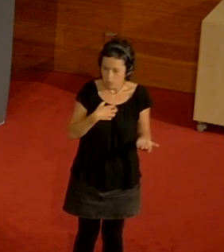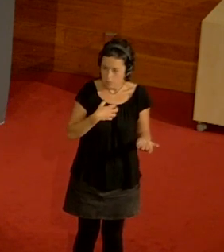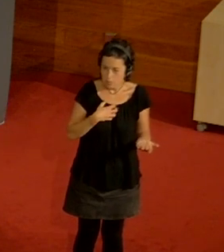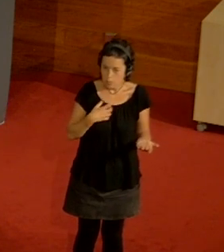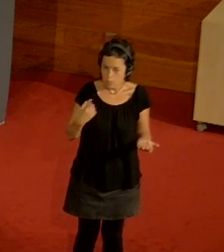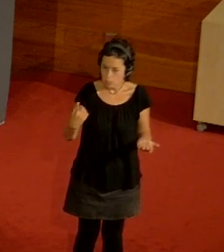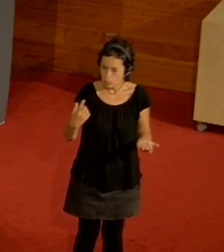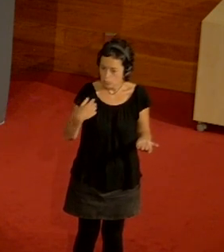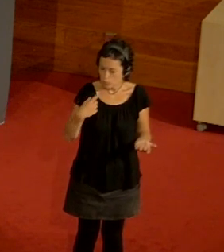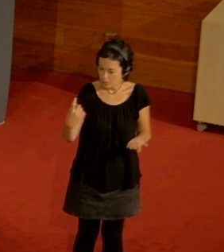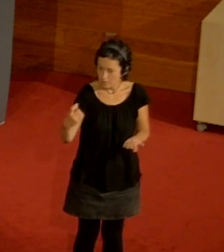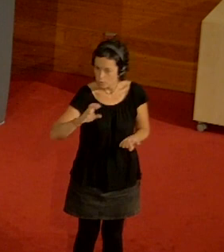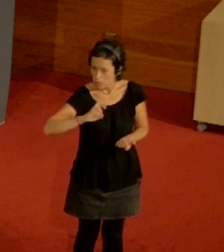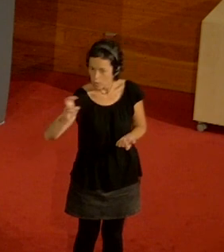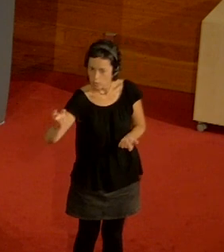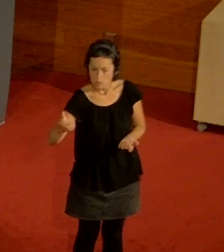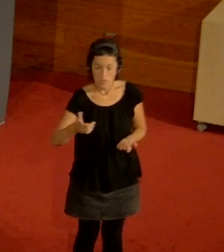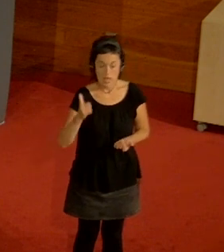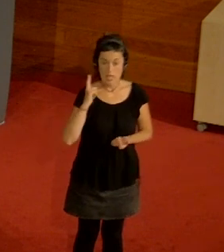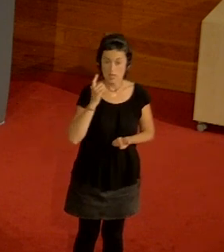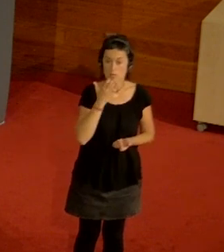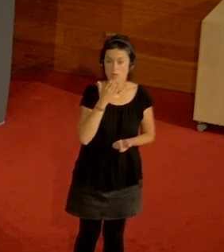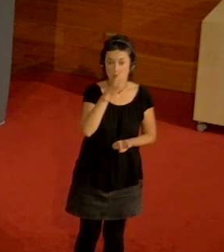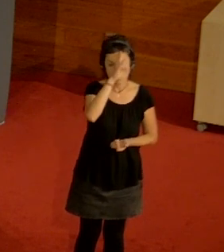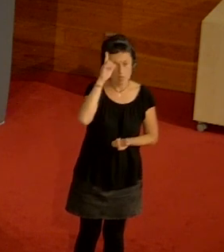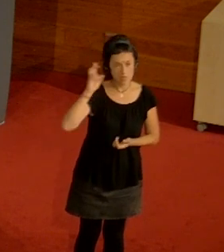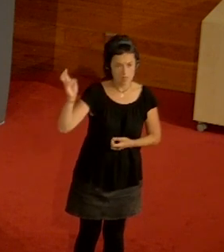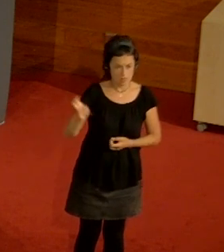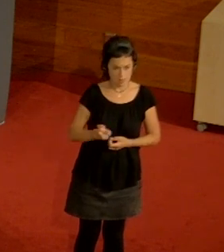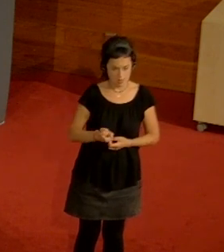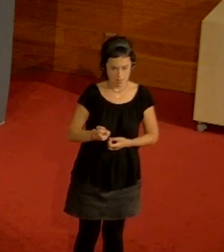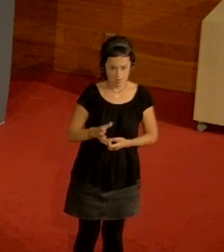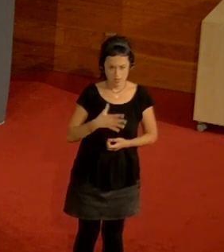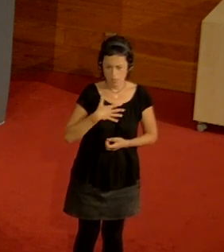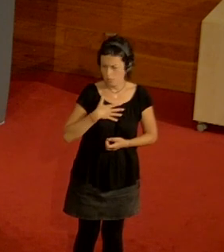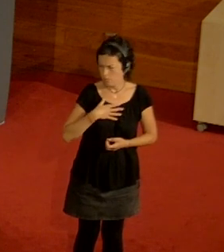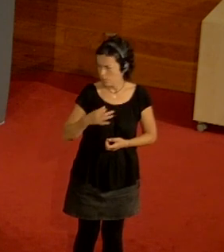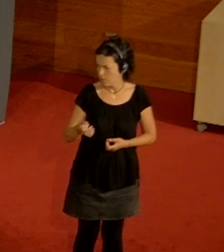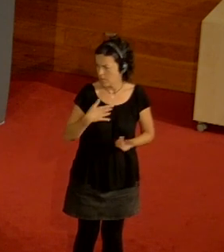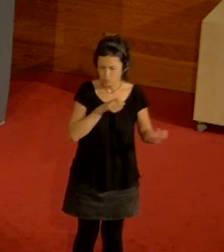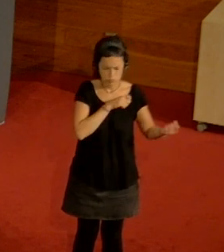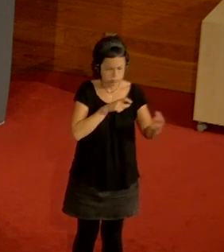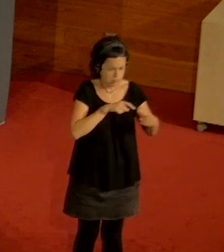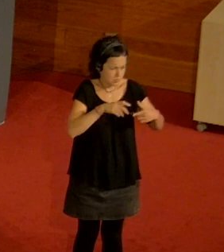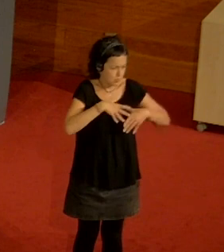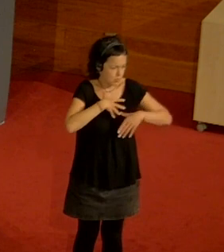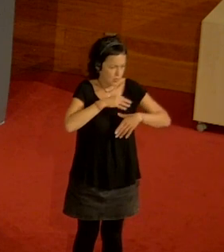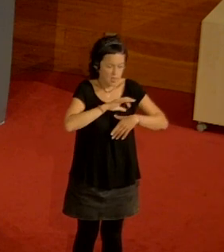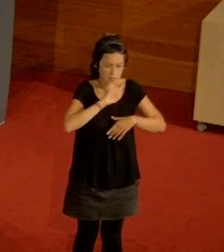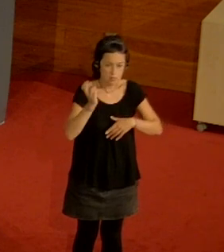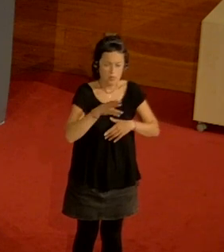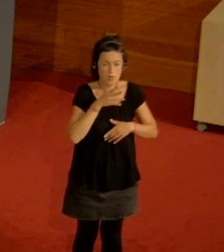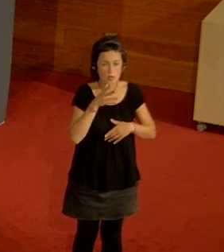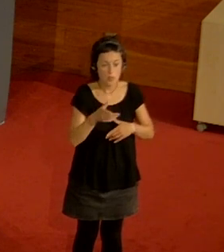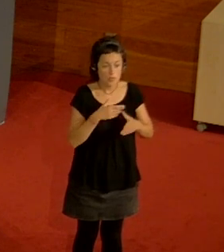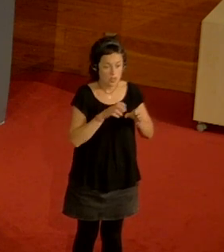los ayer venía de Madrid y necesité podía haber traído un montón de dispositivos que tengo porque tuve que hacer trasbordo llegamos con 25